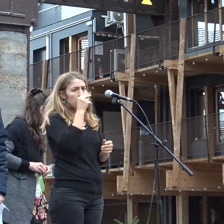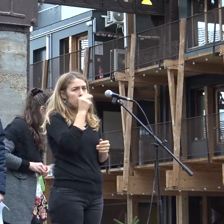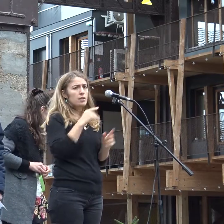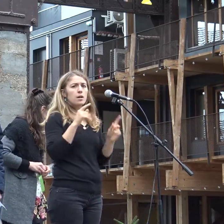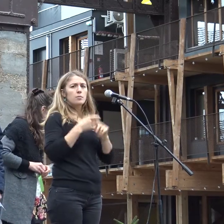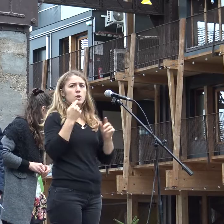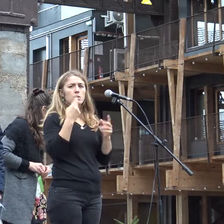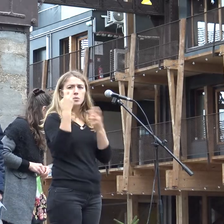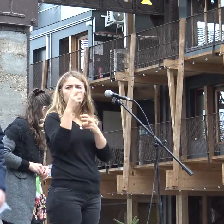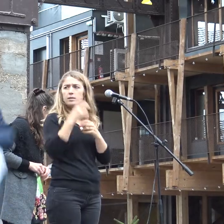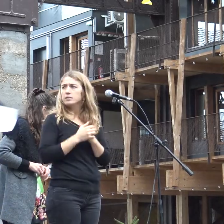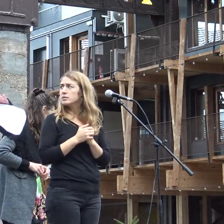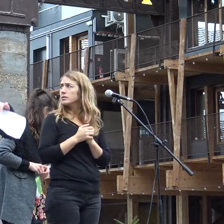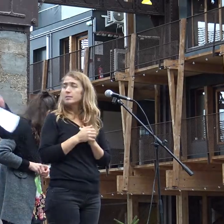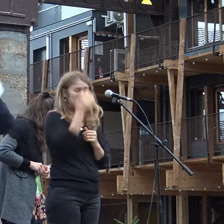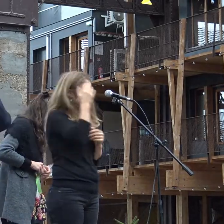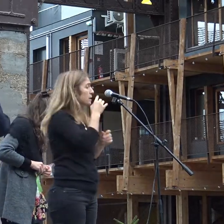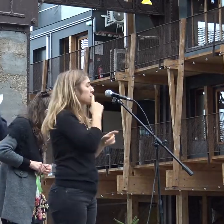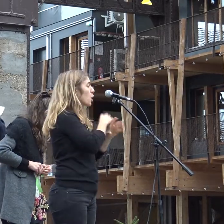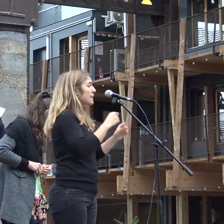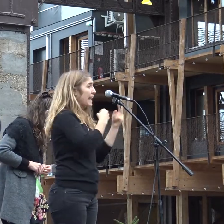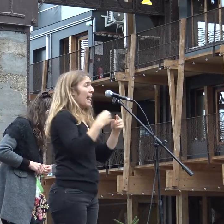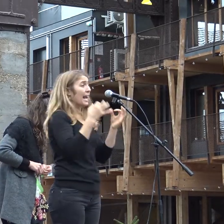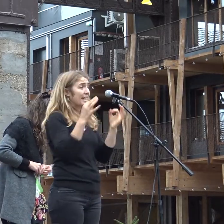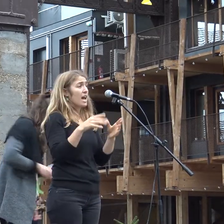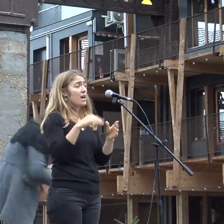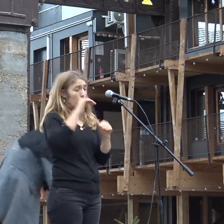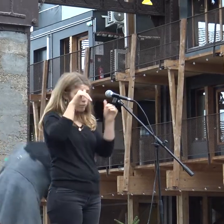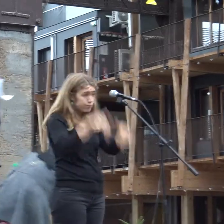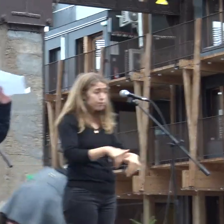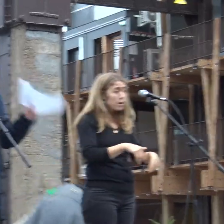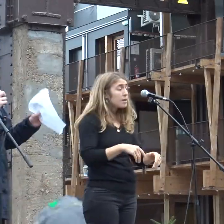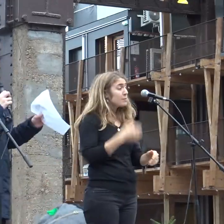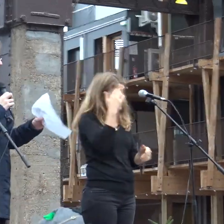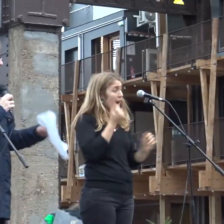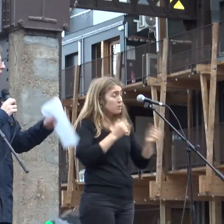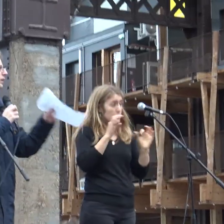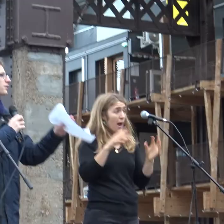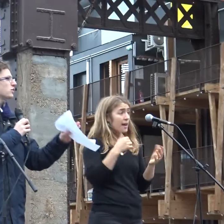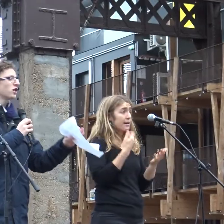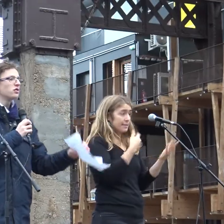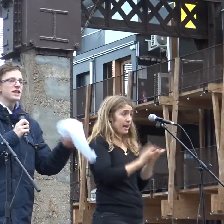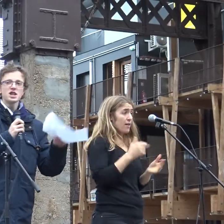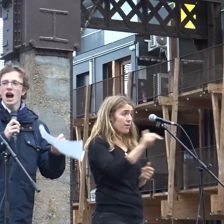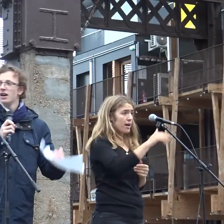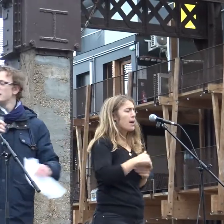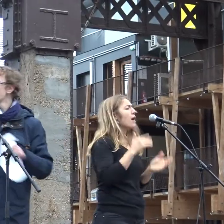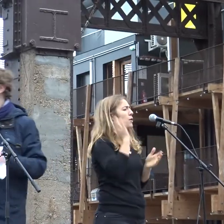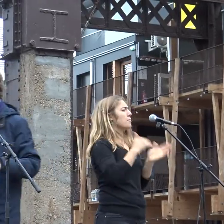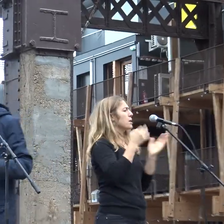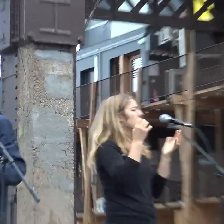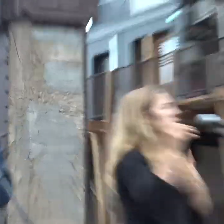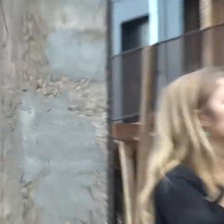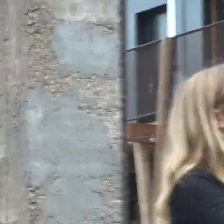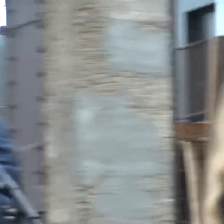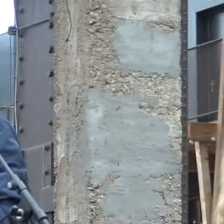Le silence, plus rien, l'effondrement. C'est ce qui nous attend, c'est ce qui nous attend si nous n'agissons pas. En 1972, déjà, les chercheurs